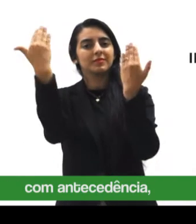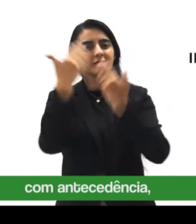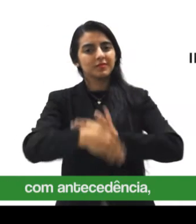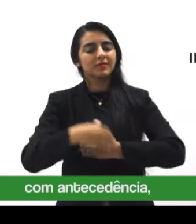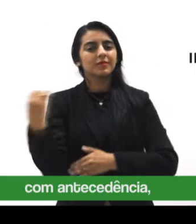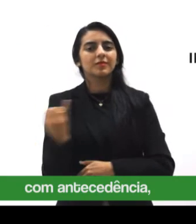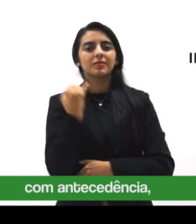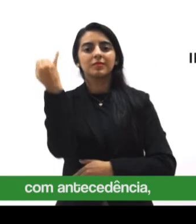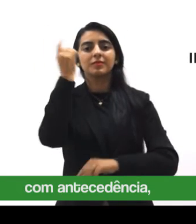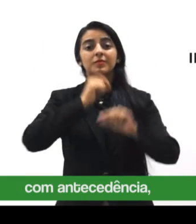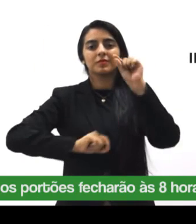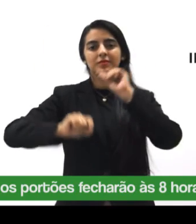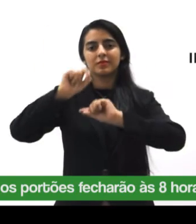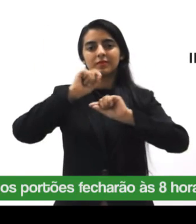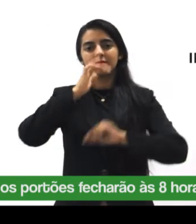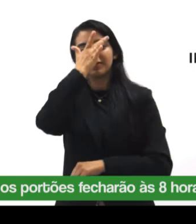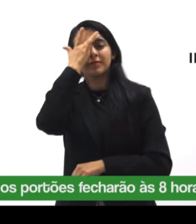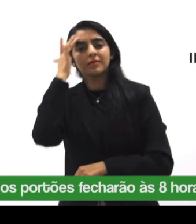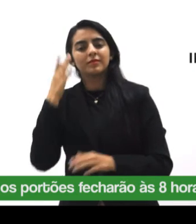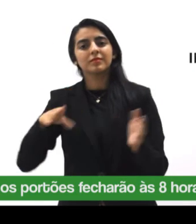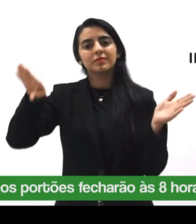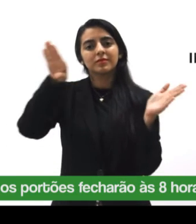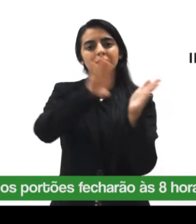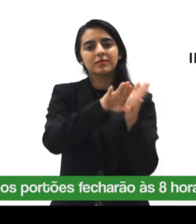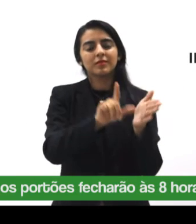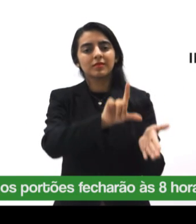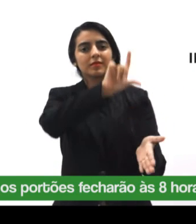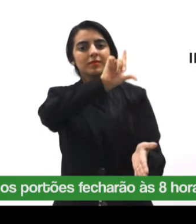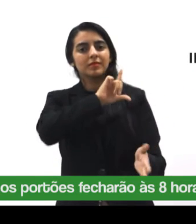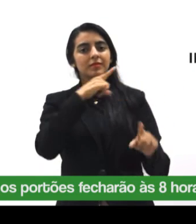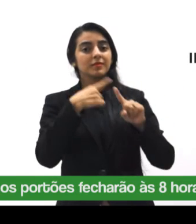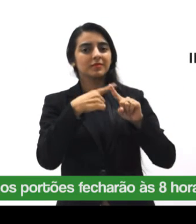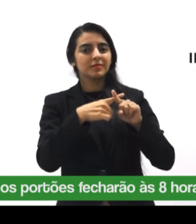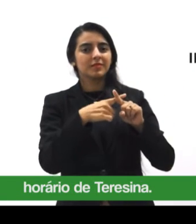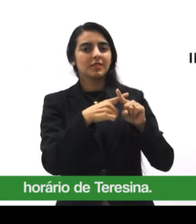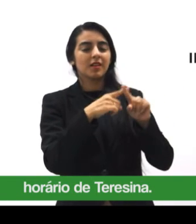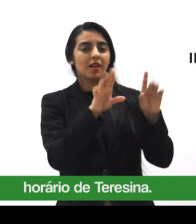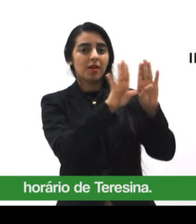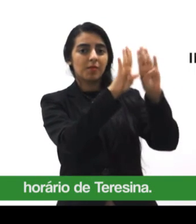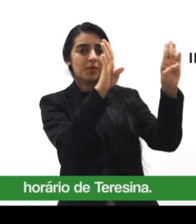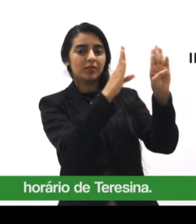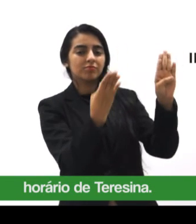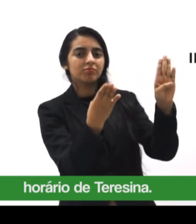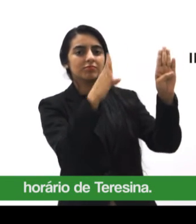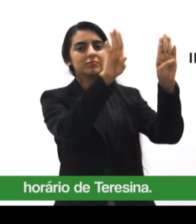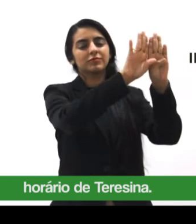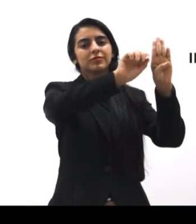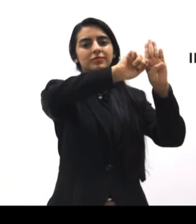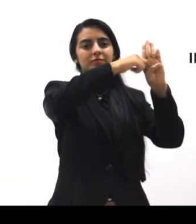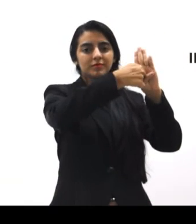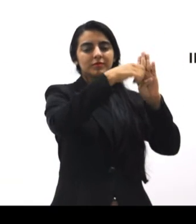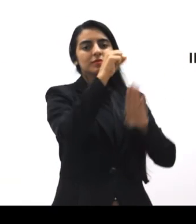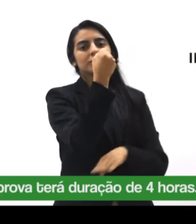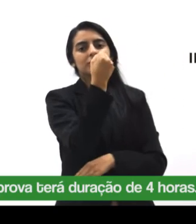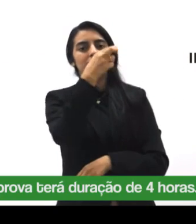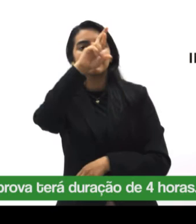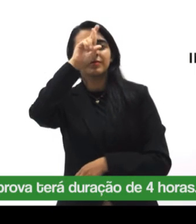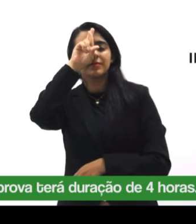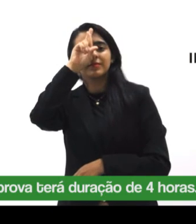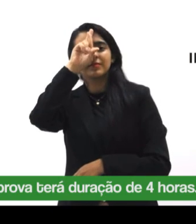antecedência, pois os portões fecharão às 8 horas, horário de Teresina. A prova terá